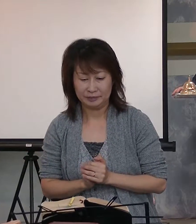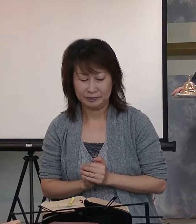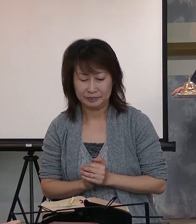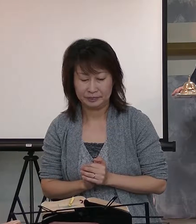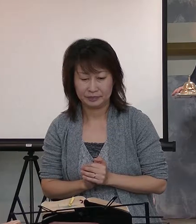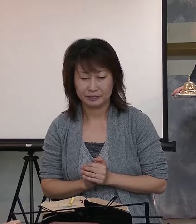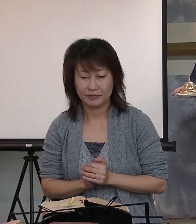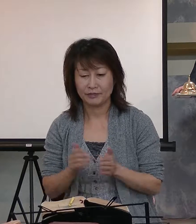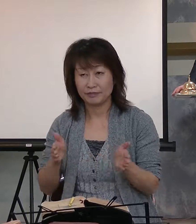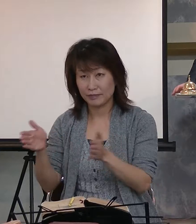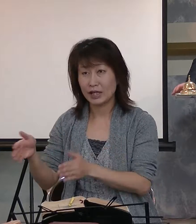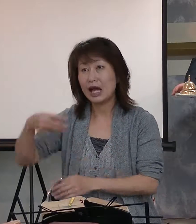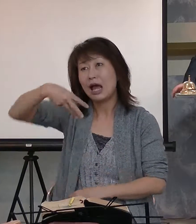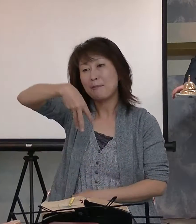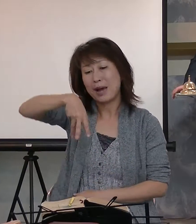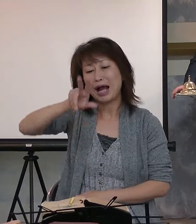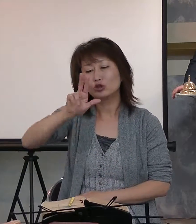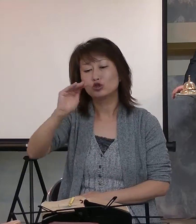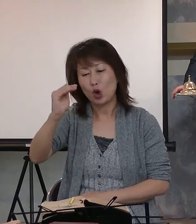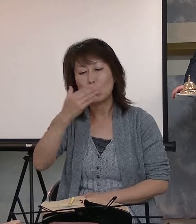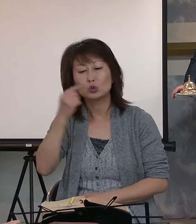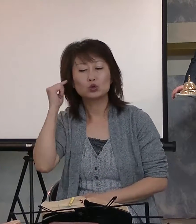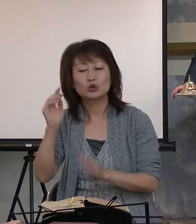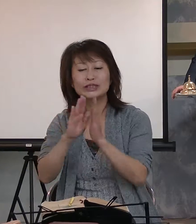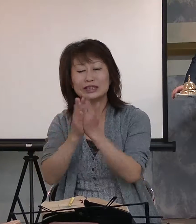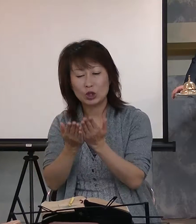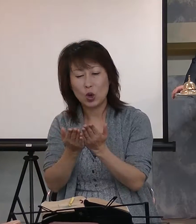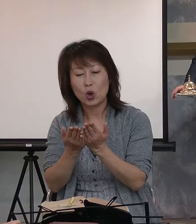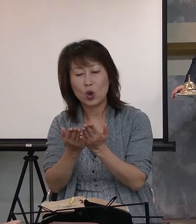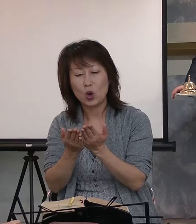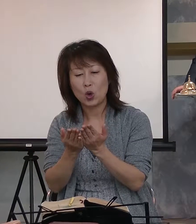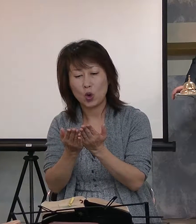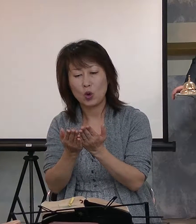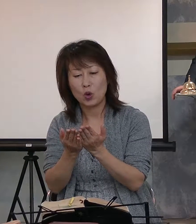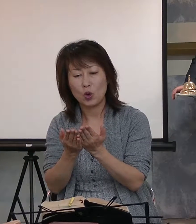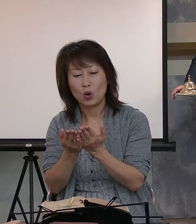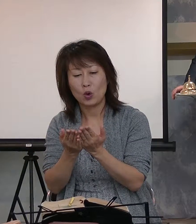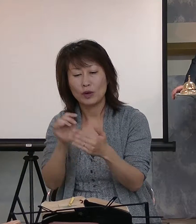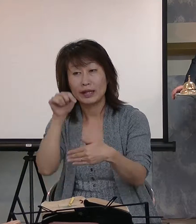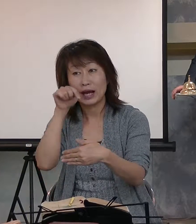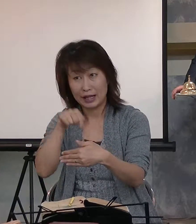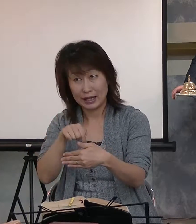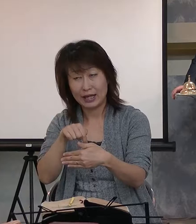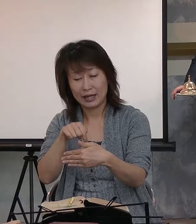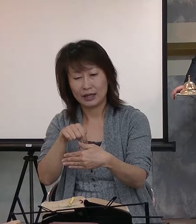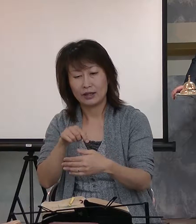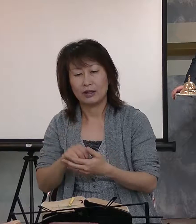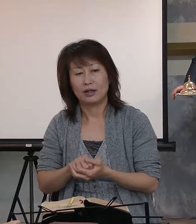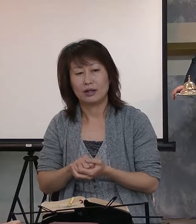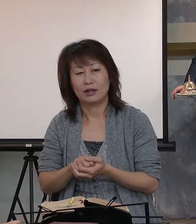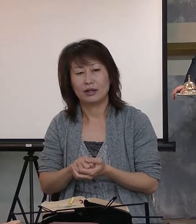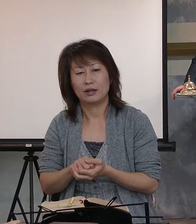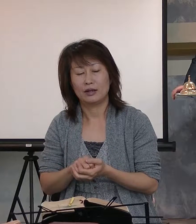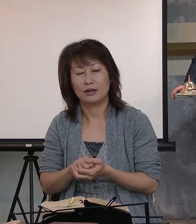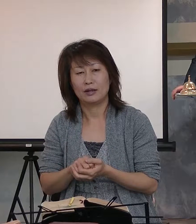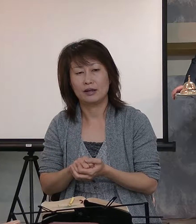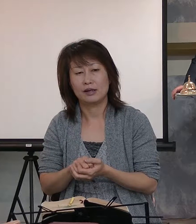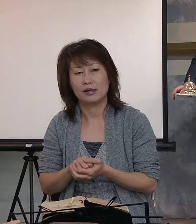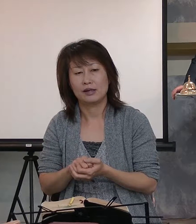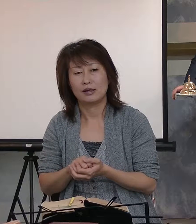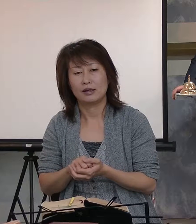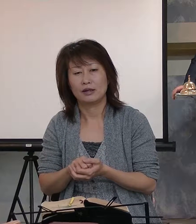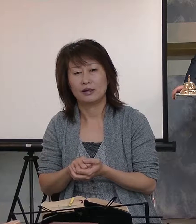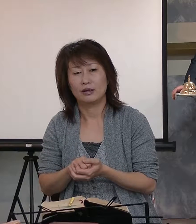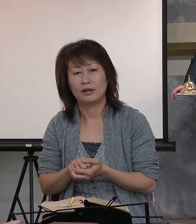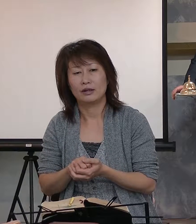ります。マルコの福音書12章から我々は、深刻なこの質問でしょうか。イエス・キリストに対して